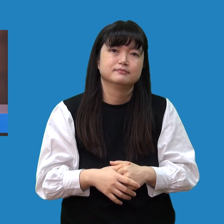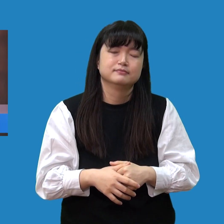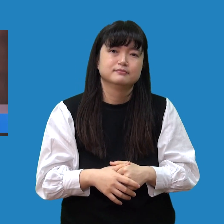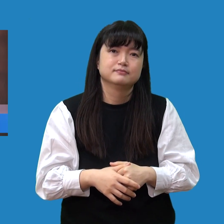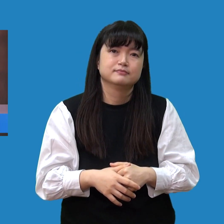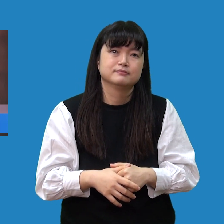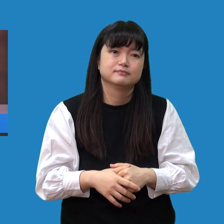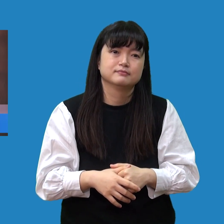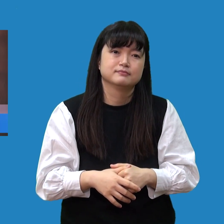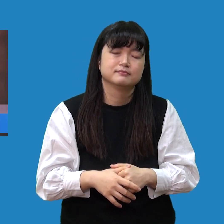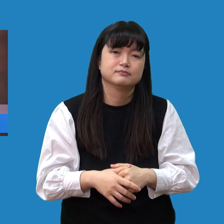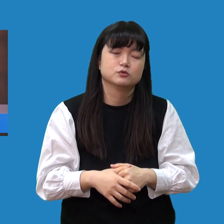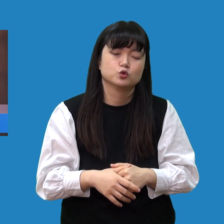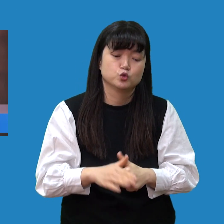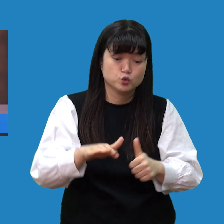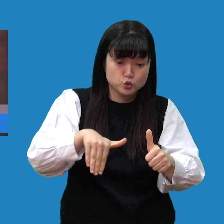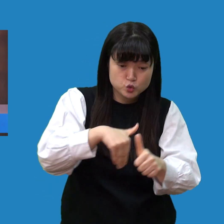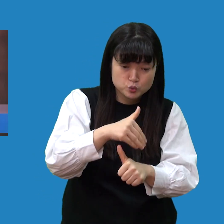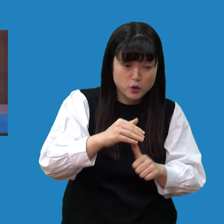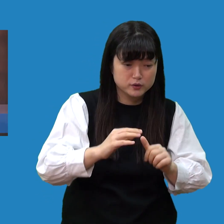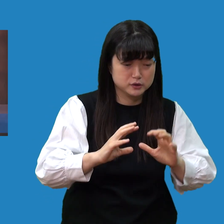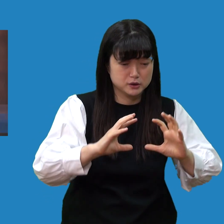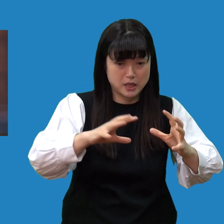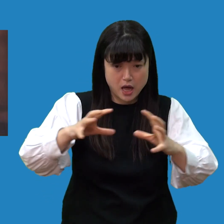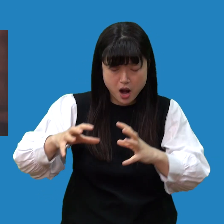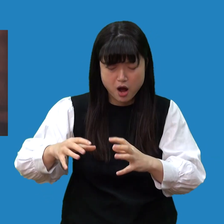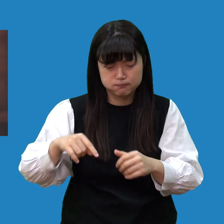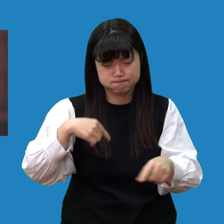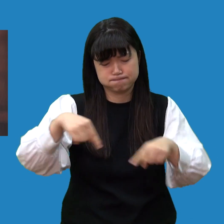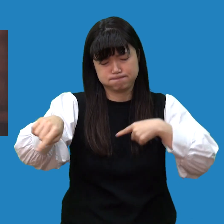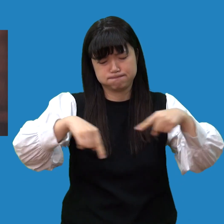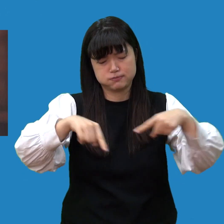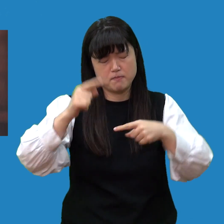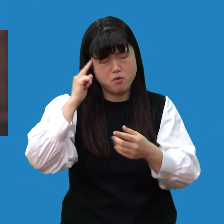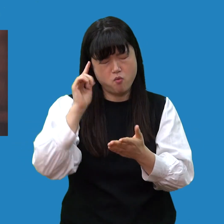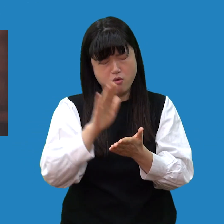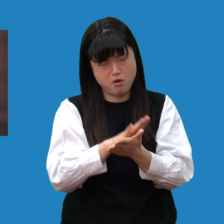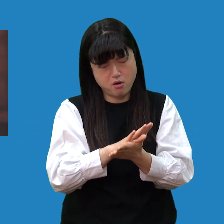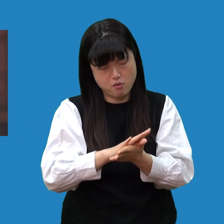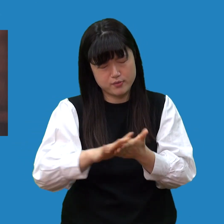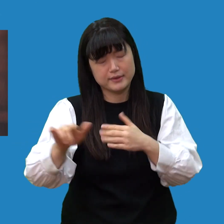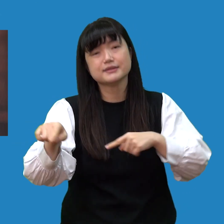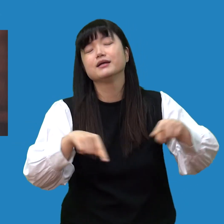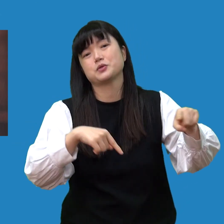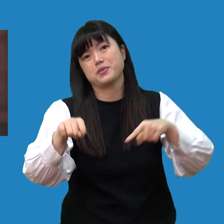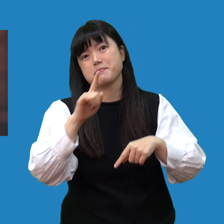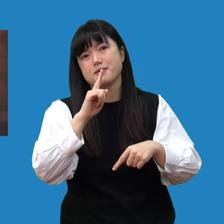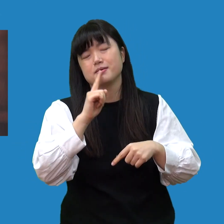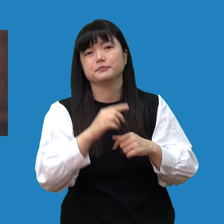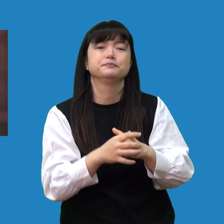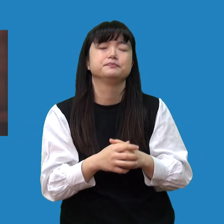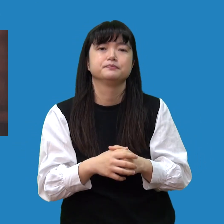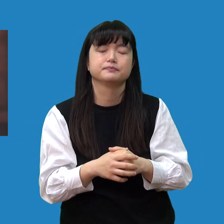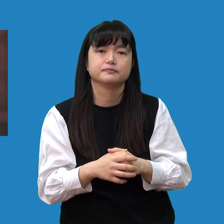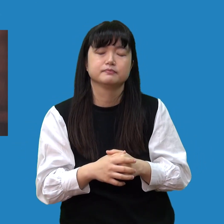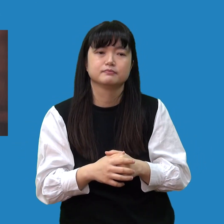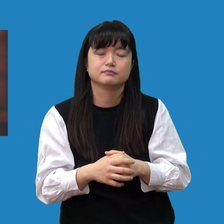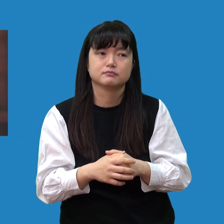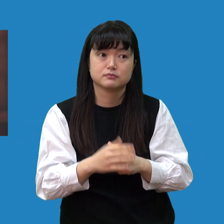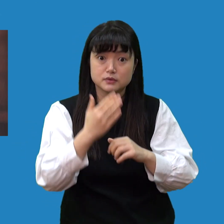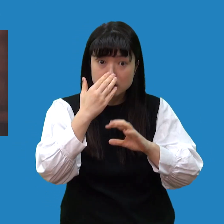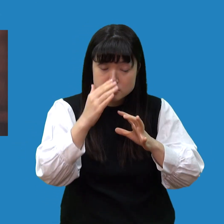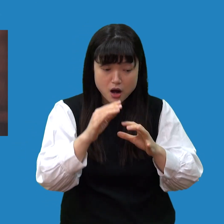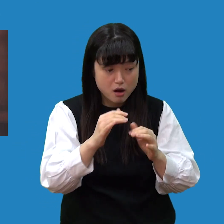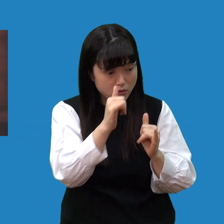자, 주변의 모든 열국을 다스리되 평화롭게 다스렸다는 것입니다. 저는